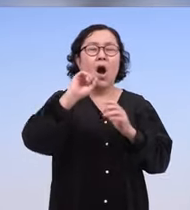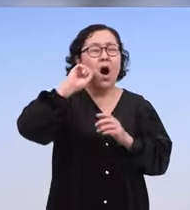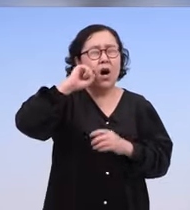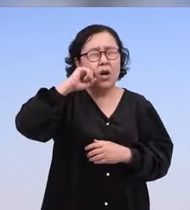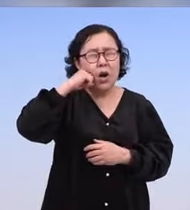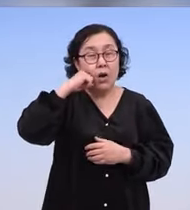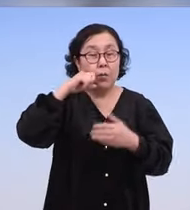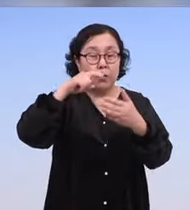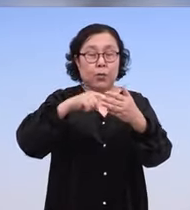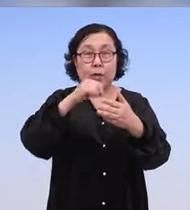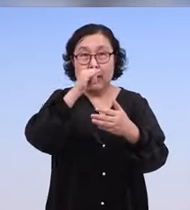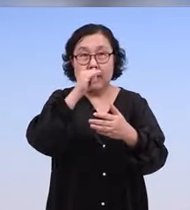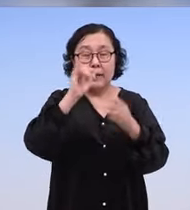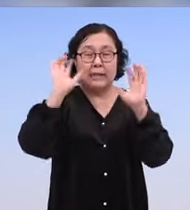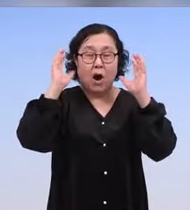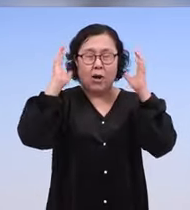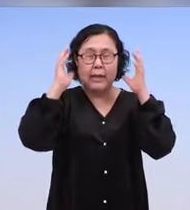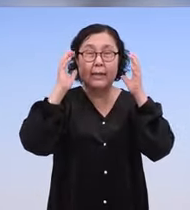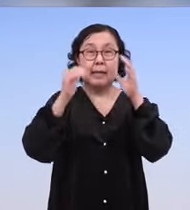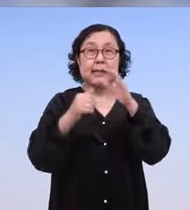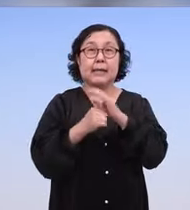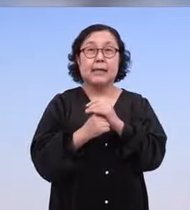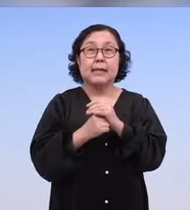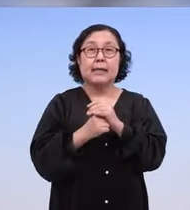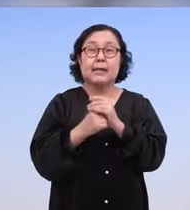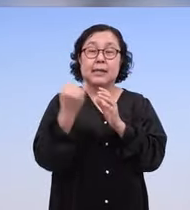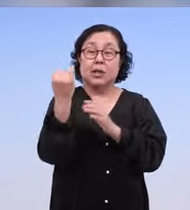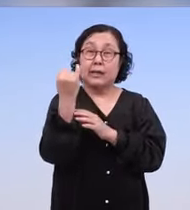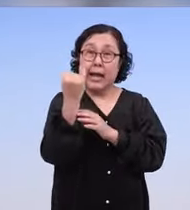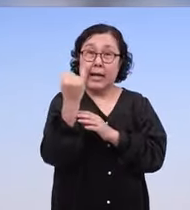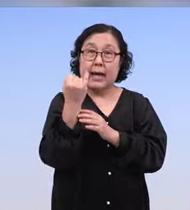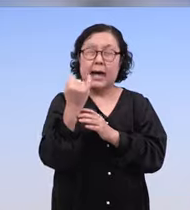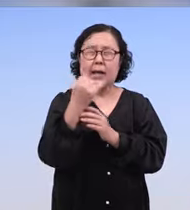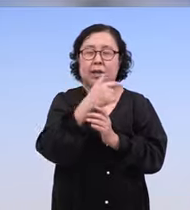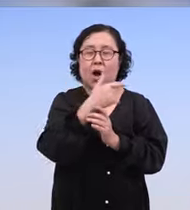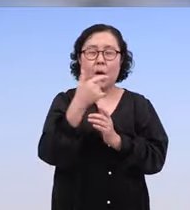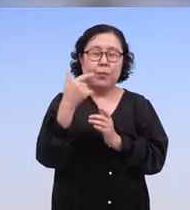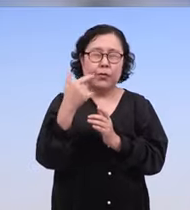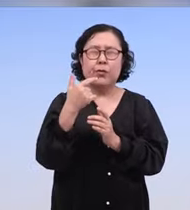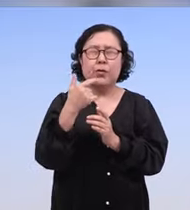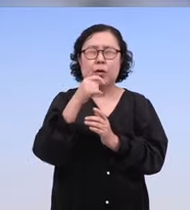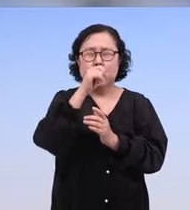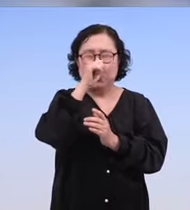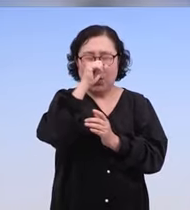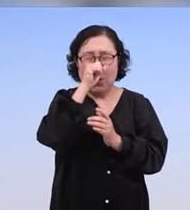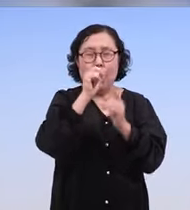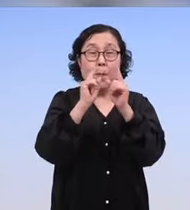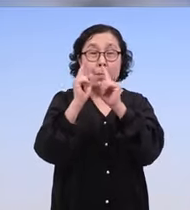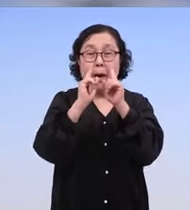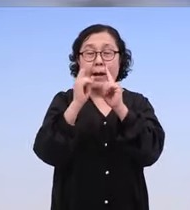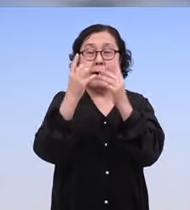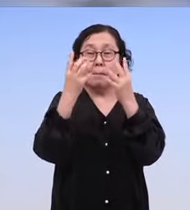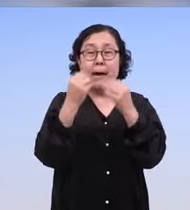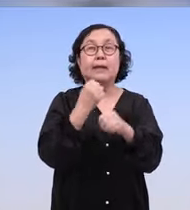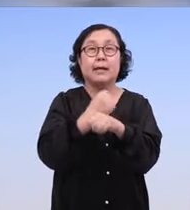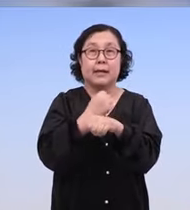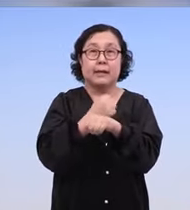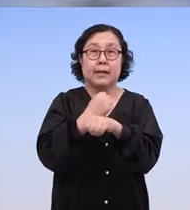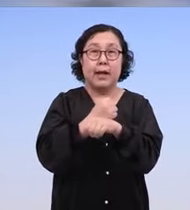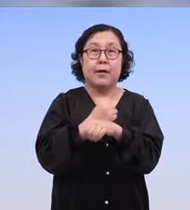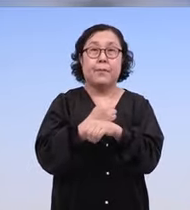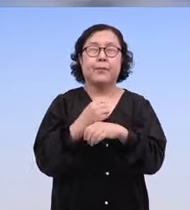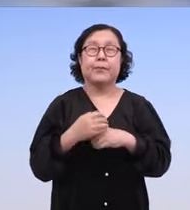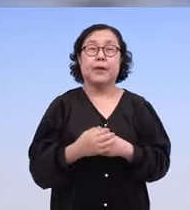그 어려움 속에 있는 어린애가 그 하나하나 너무나 주옥 같은 말들을 이제 많이 해놓은 걸 보고 저도 도전을 많이